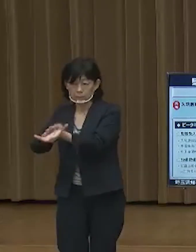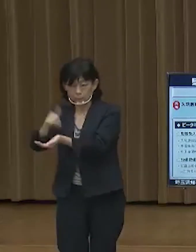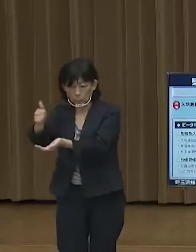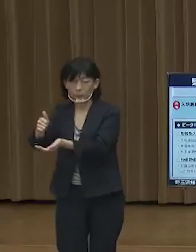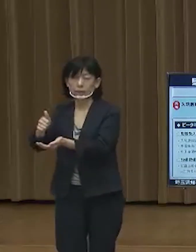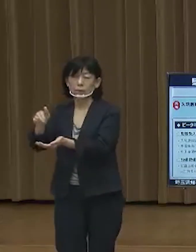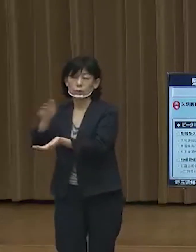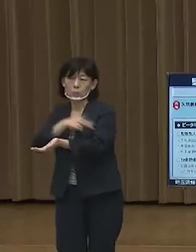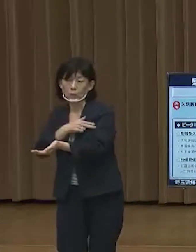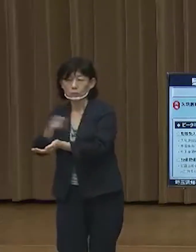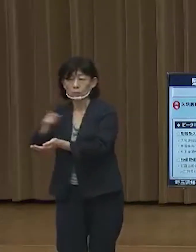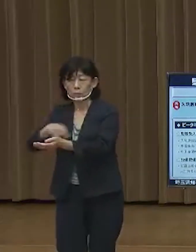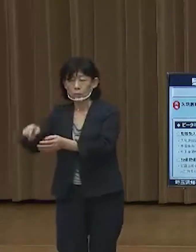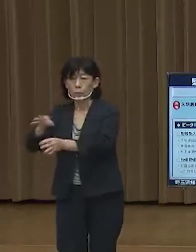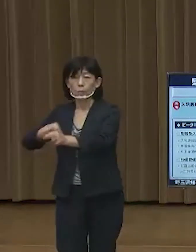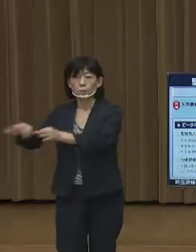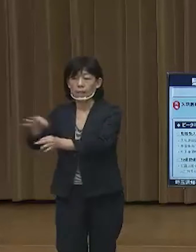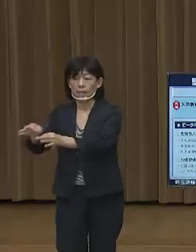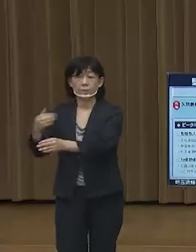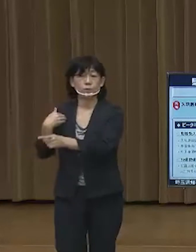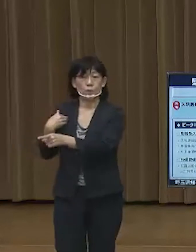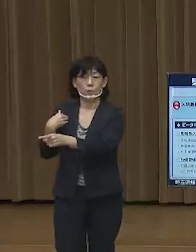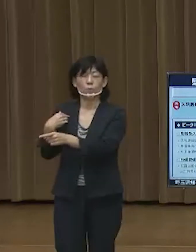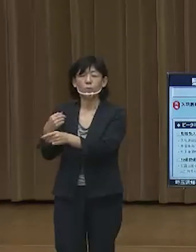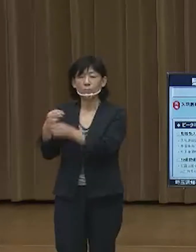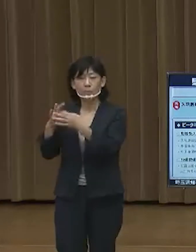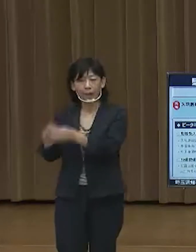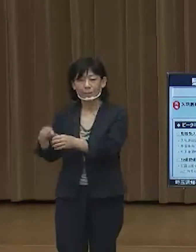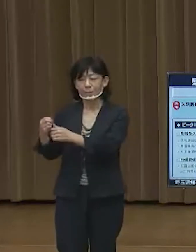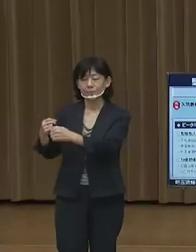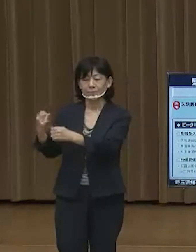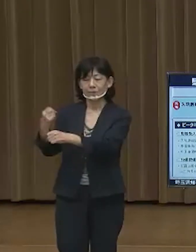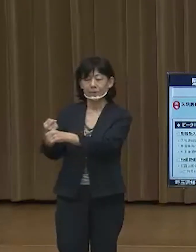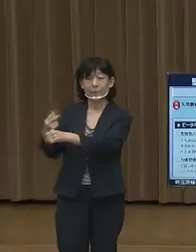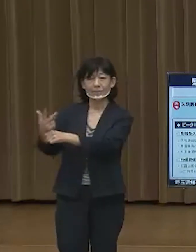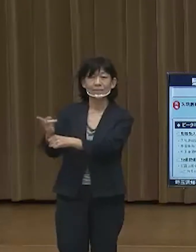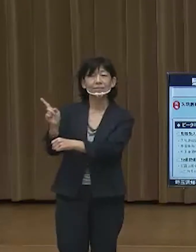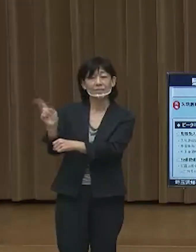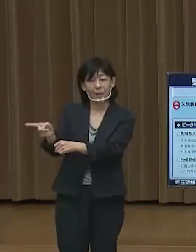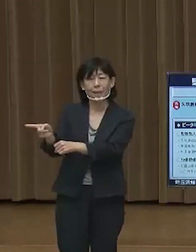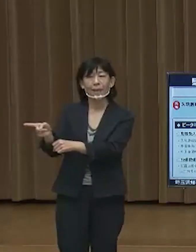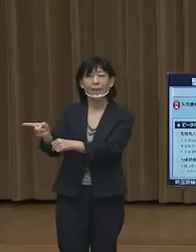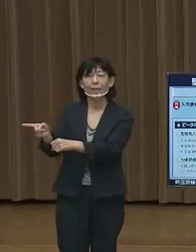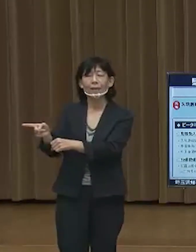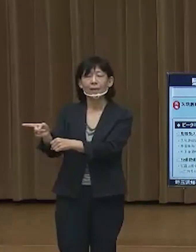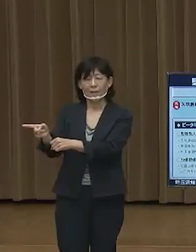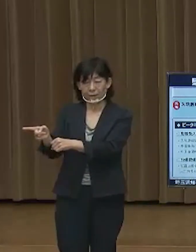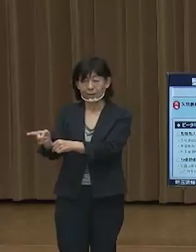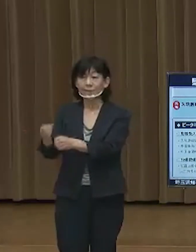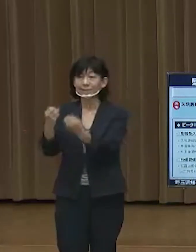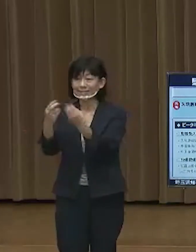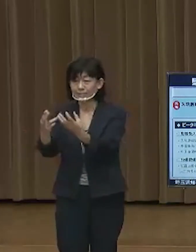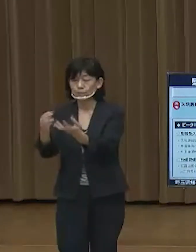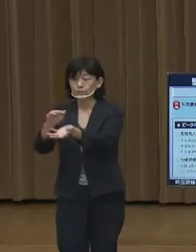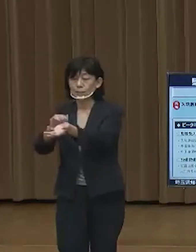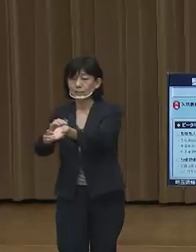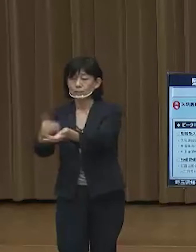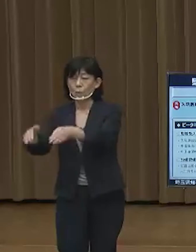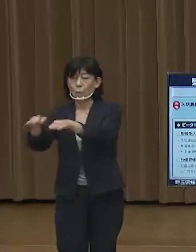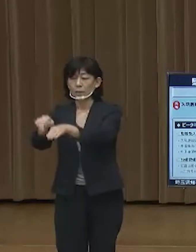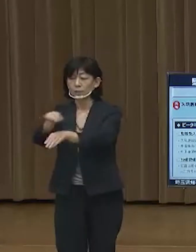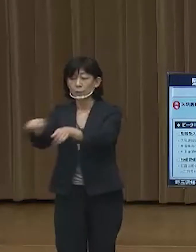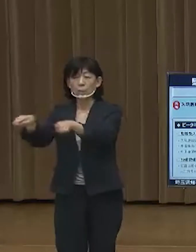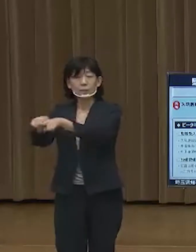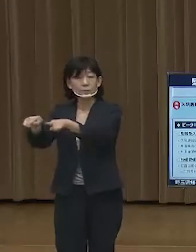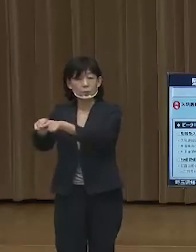私立病院の運営も含めて埼玉市でこれを既存の病院機能を活用する